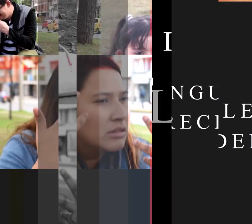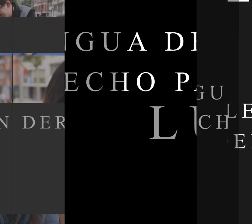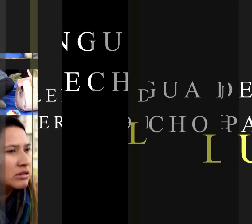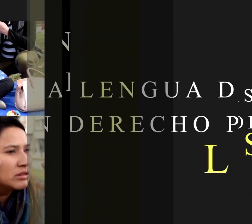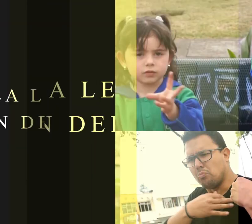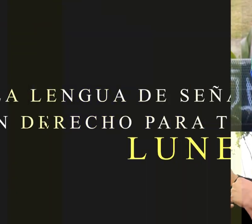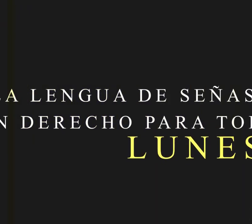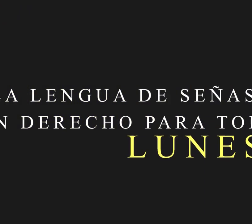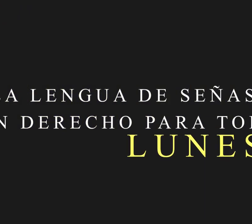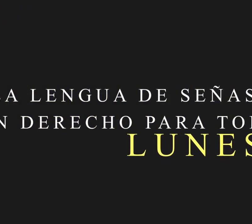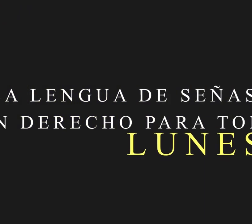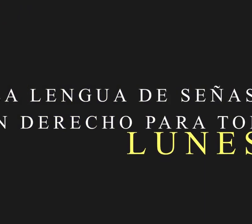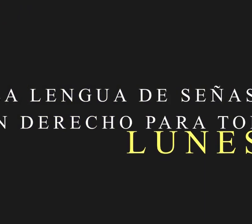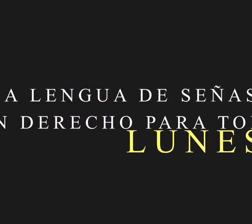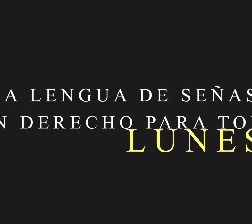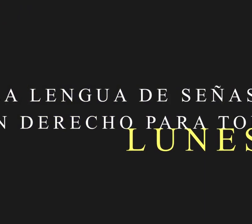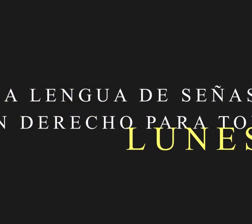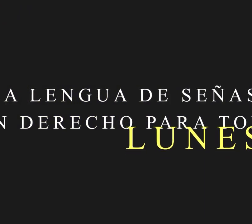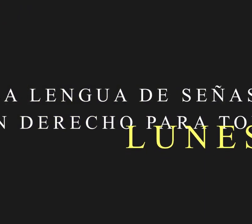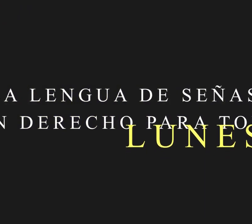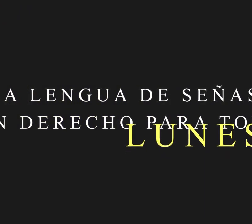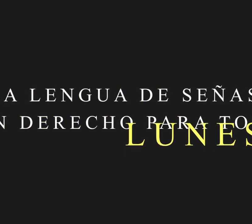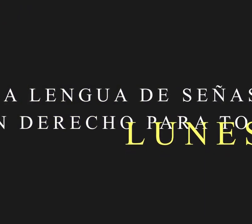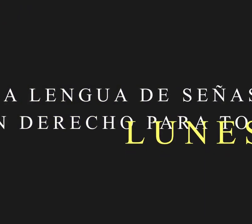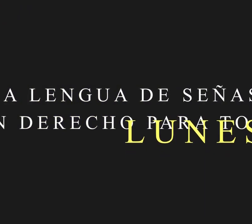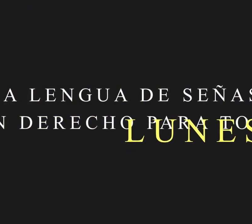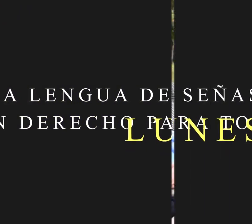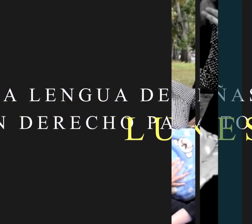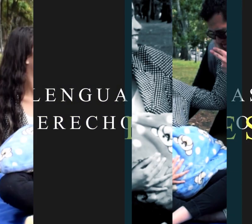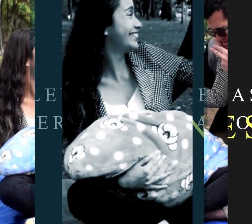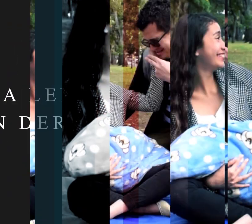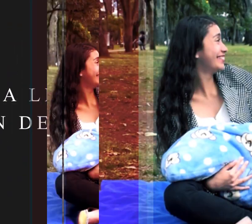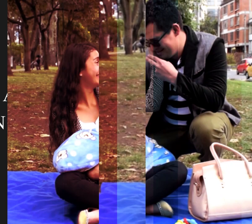Lunes 23. La lengua de señas es un derecho para todos.